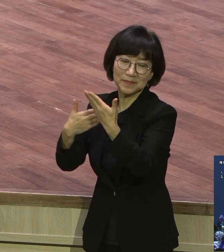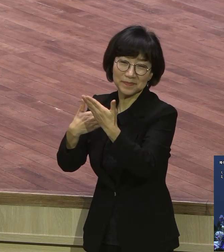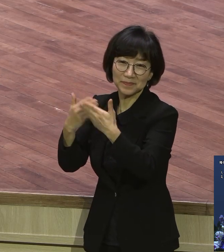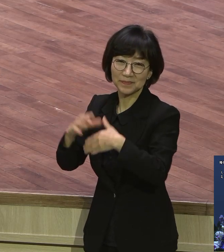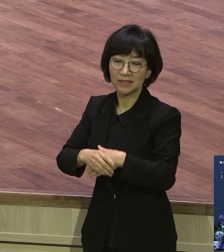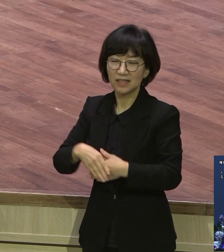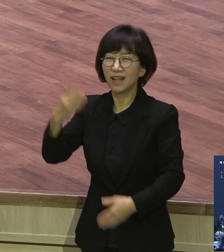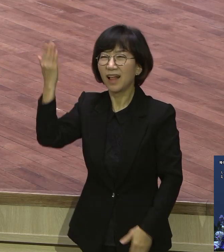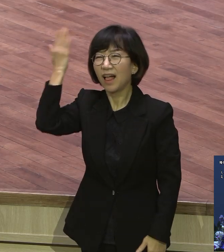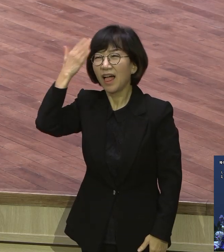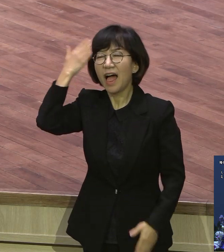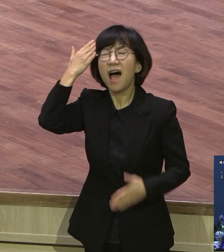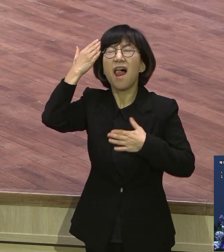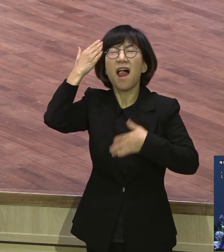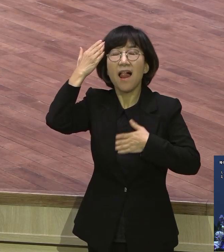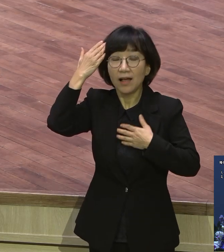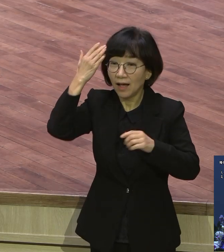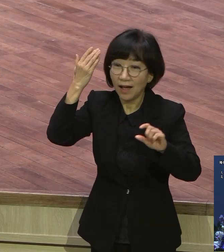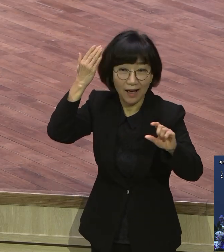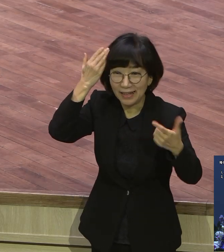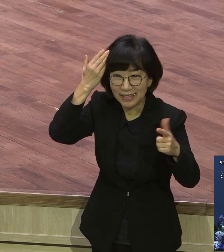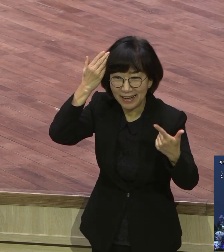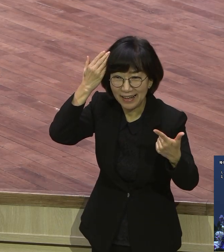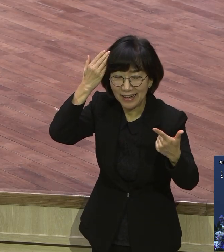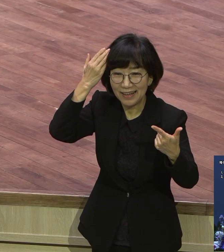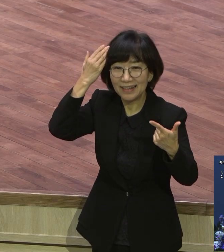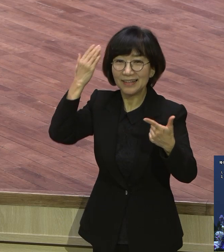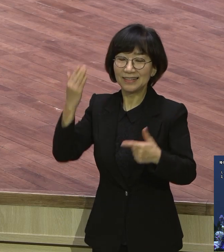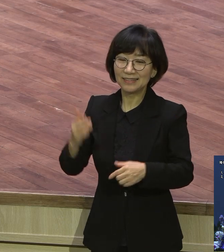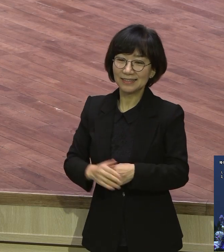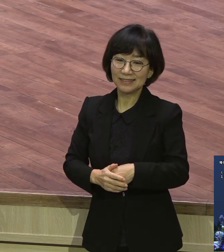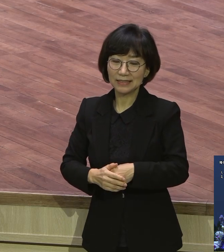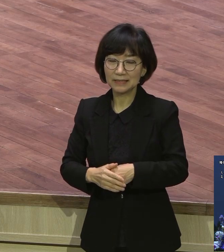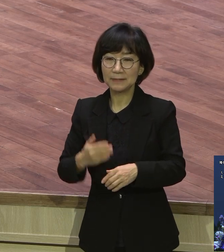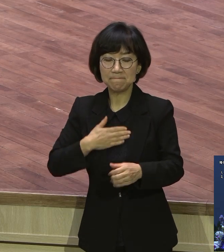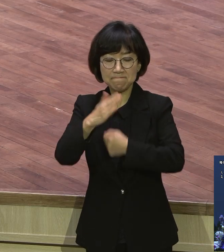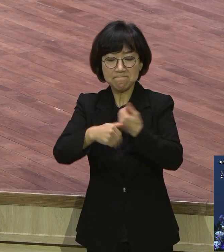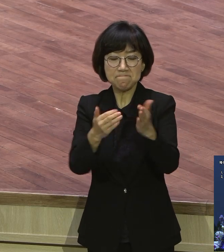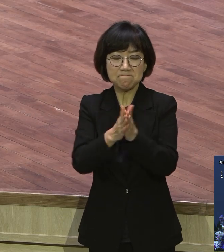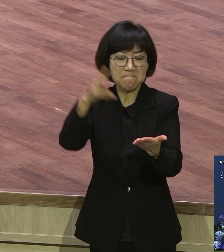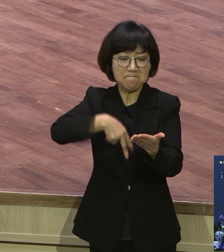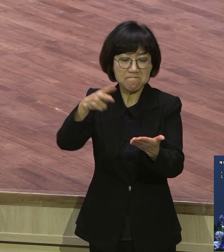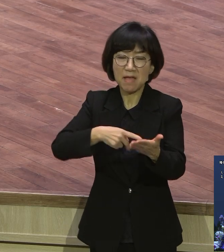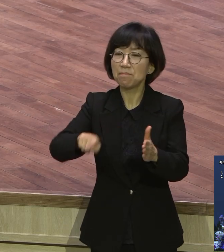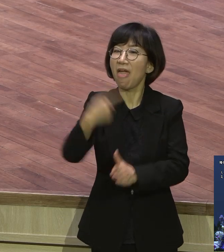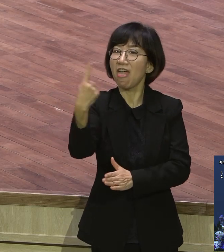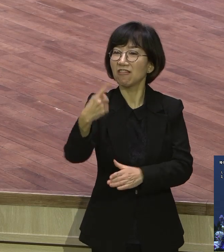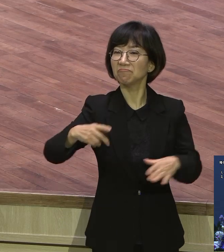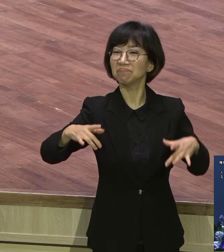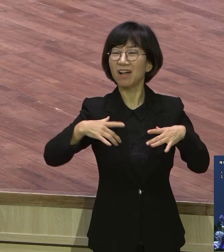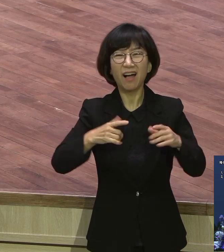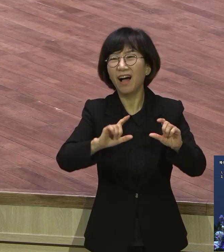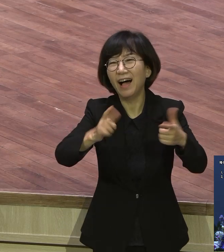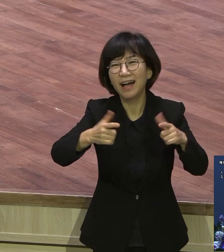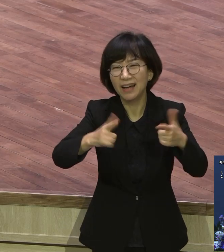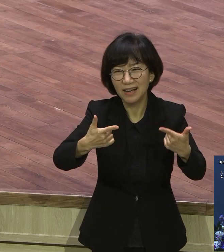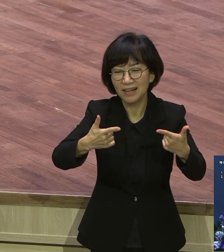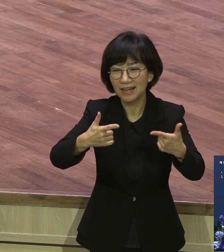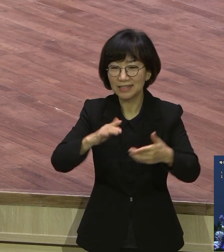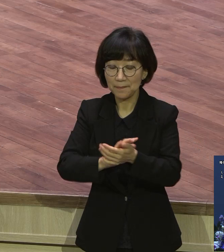지식적으로 하나님을 아는 것에 거치는 것이 아니고 내가 성경을 벽두에 이뤘다 이게 중요한 것이 아니고 그